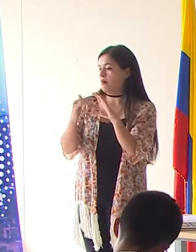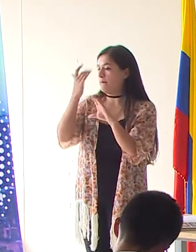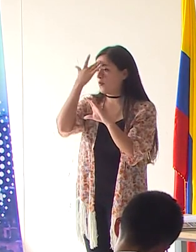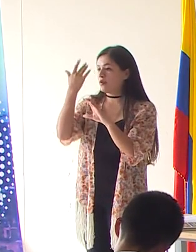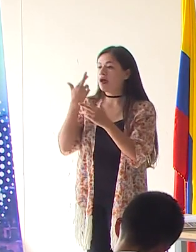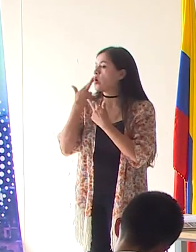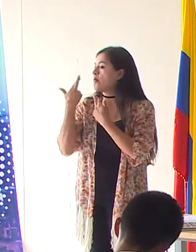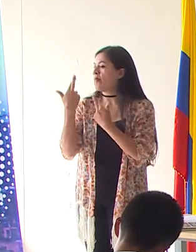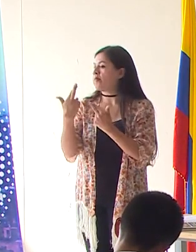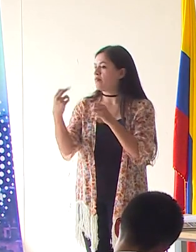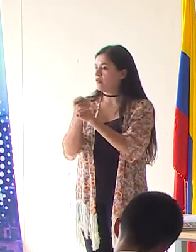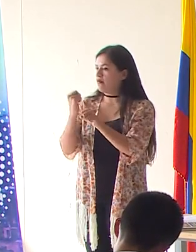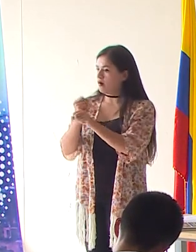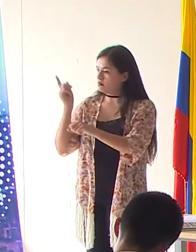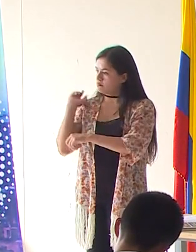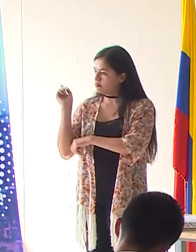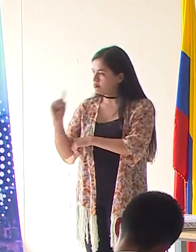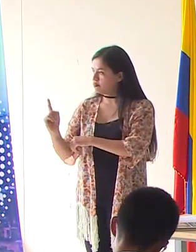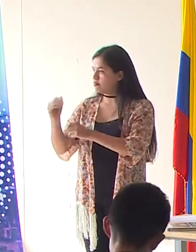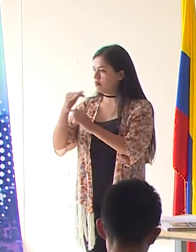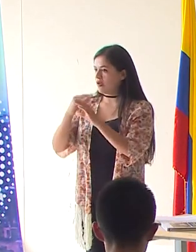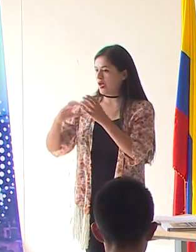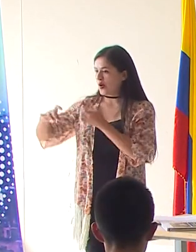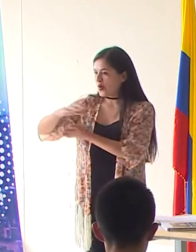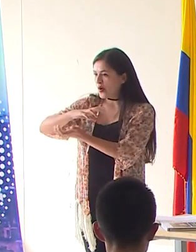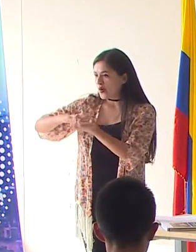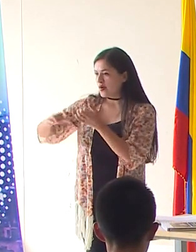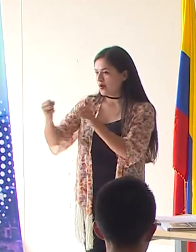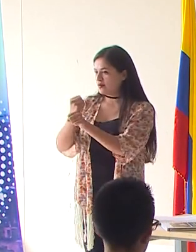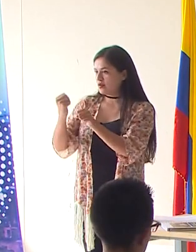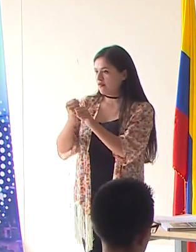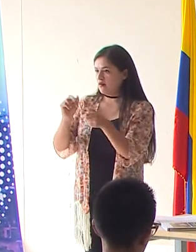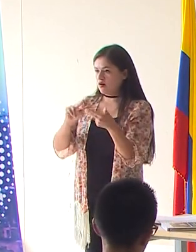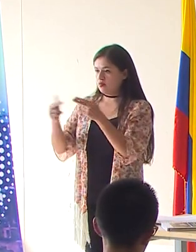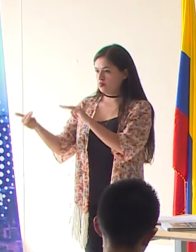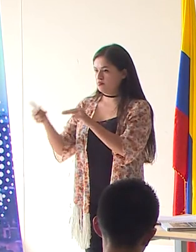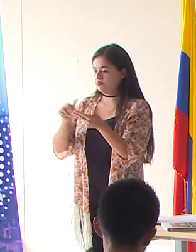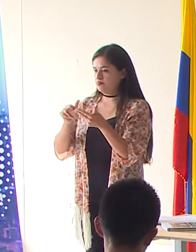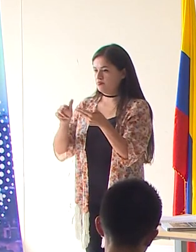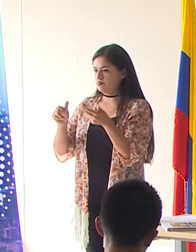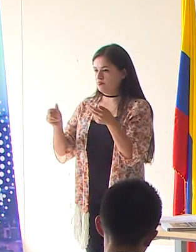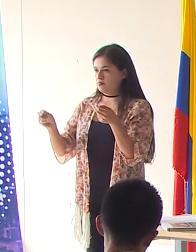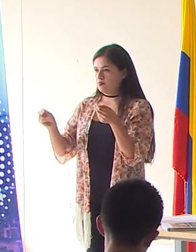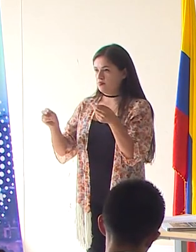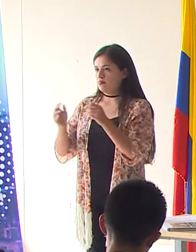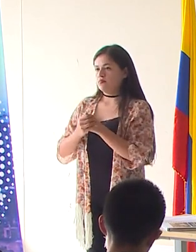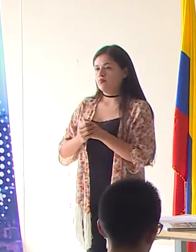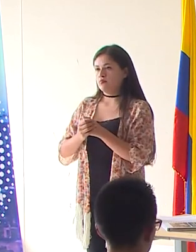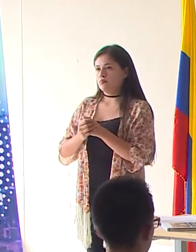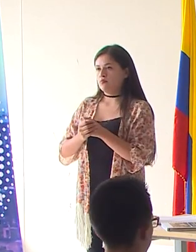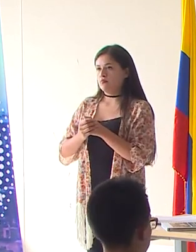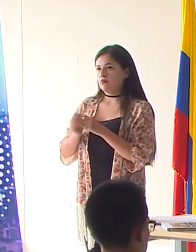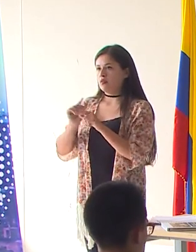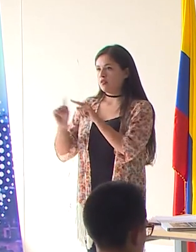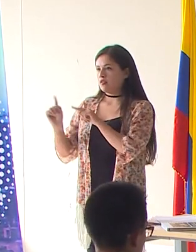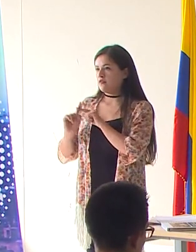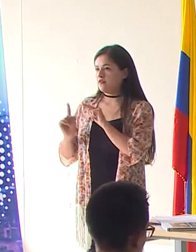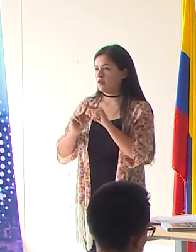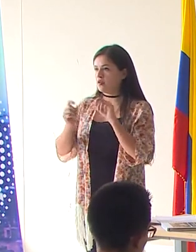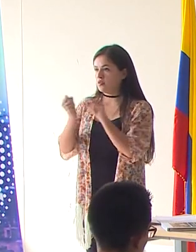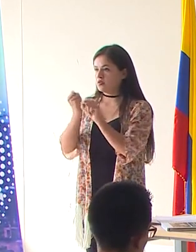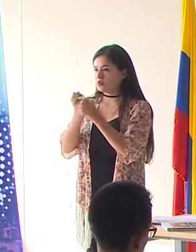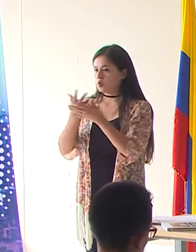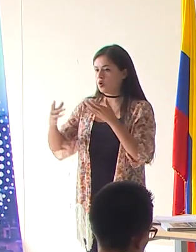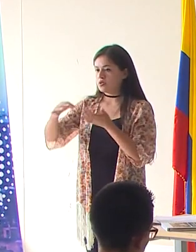ecológica del intercambio entre distintas formaciones y distintos órdenes